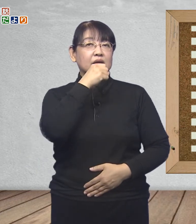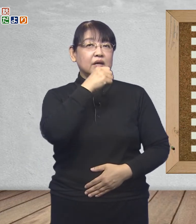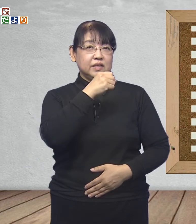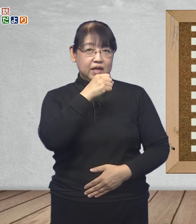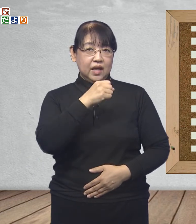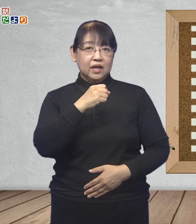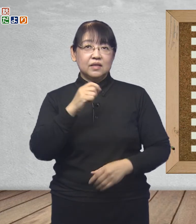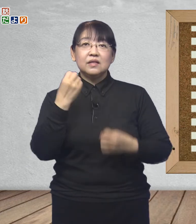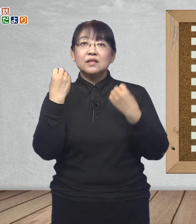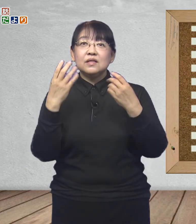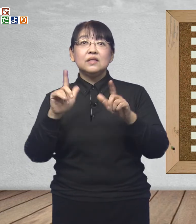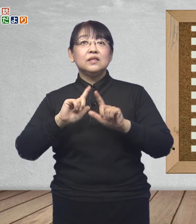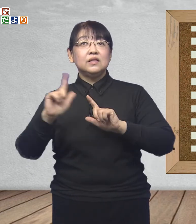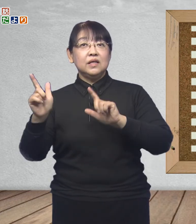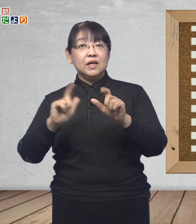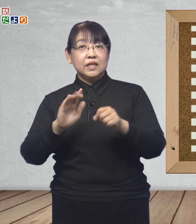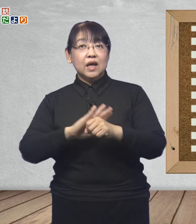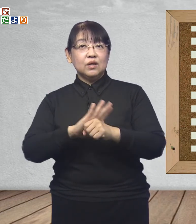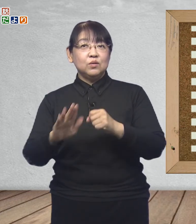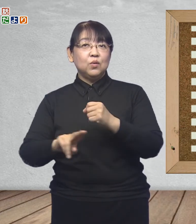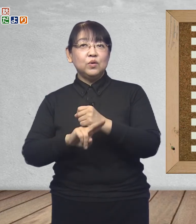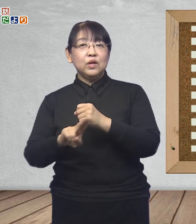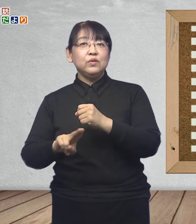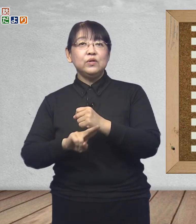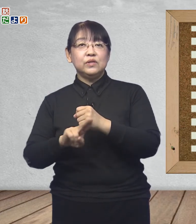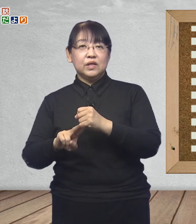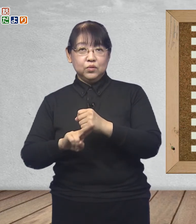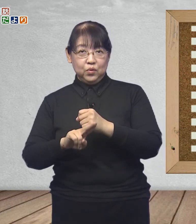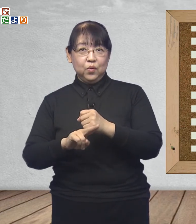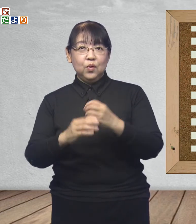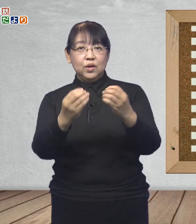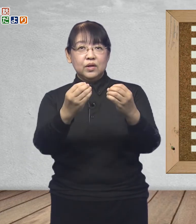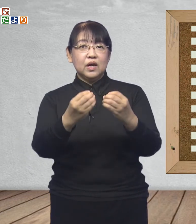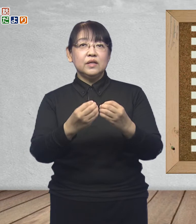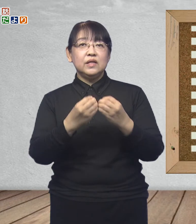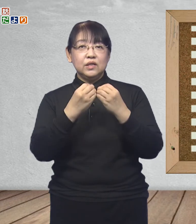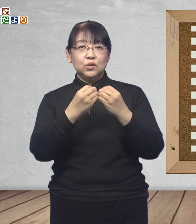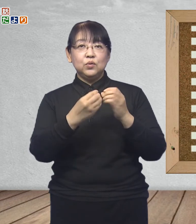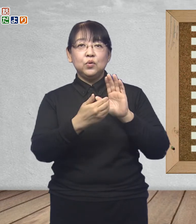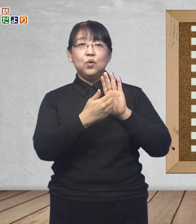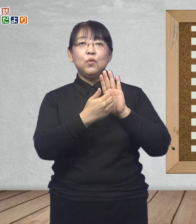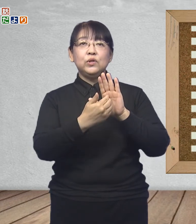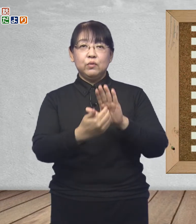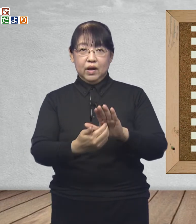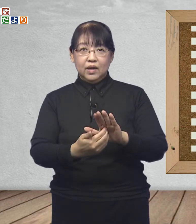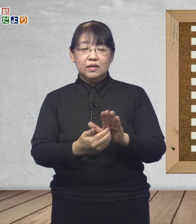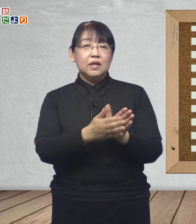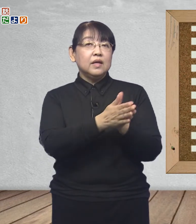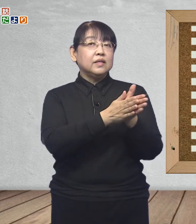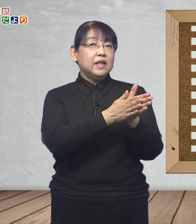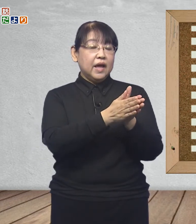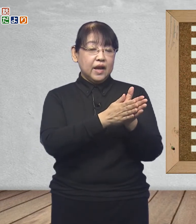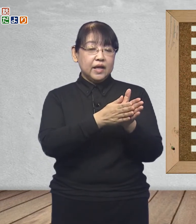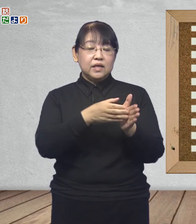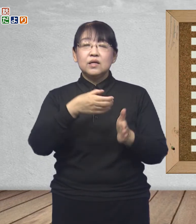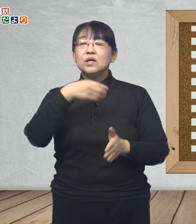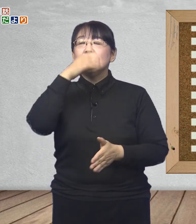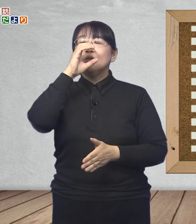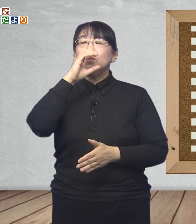風邪や新型コロナウイルスなどの感染症の予防には、手洗い、う